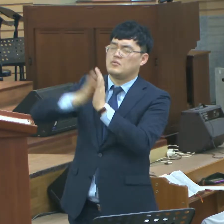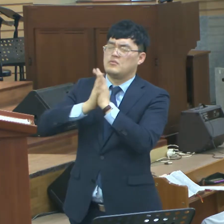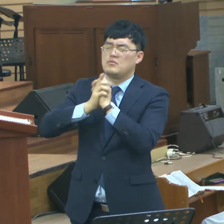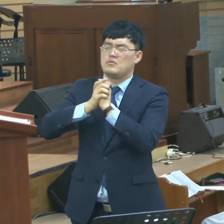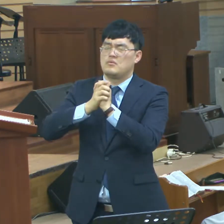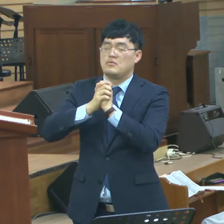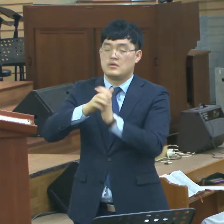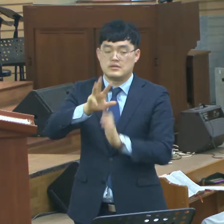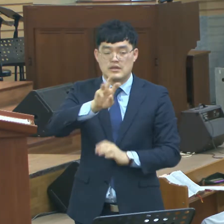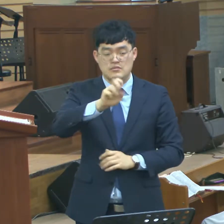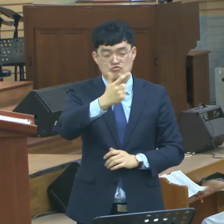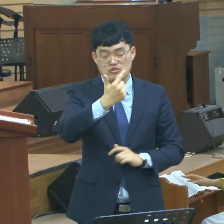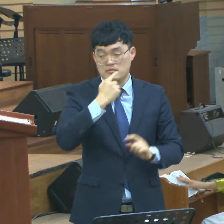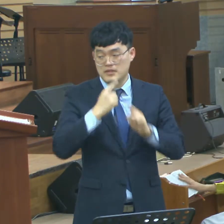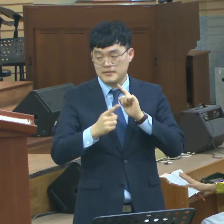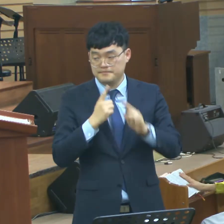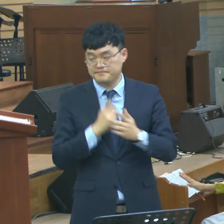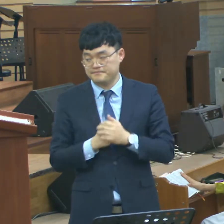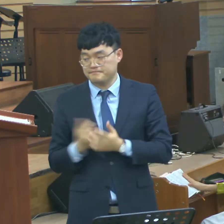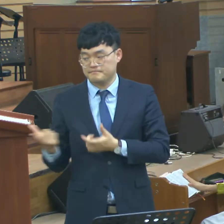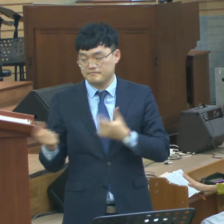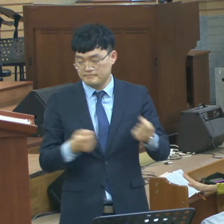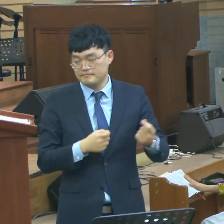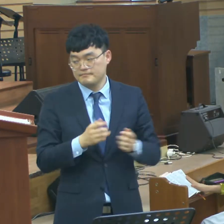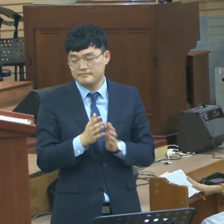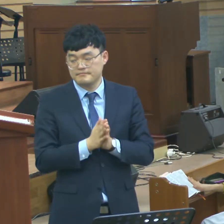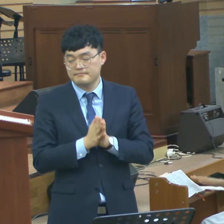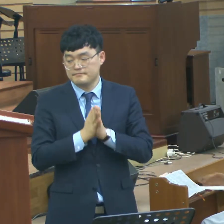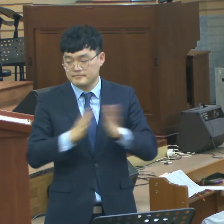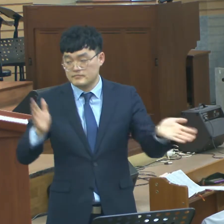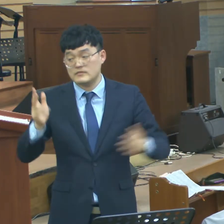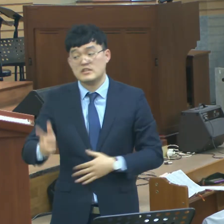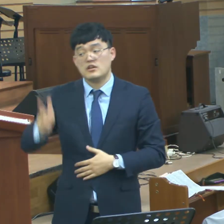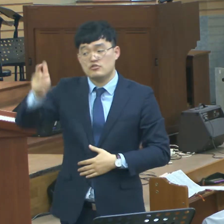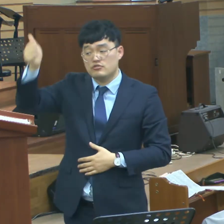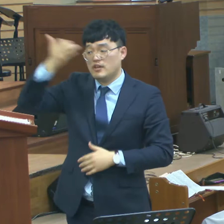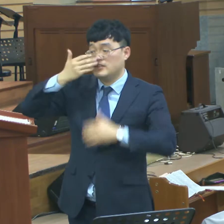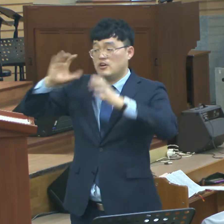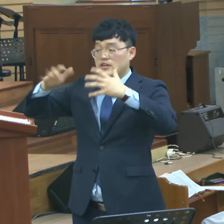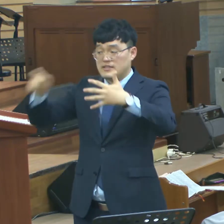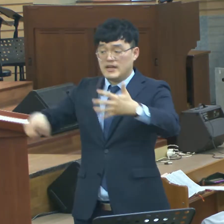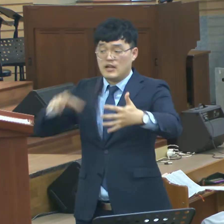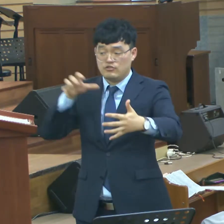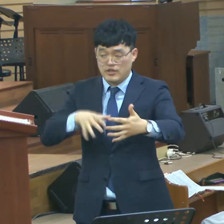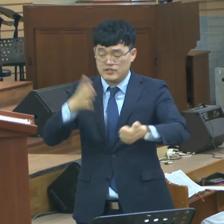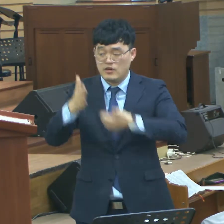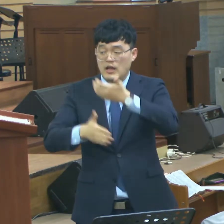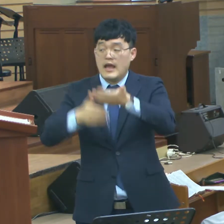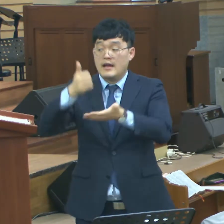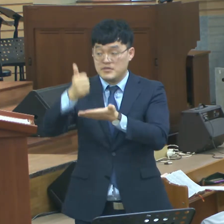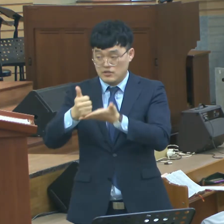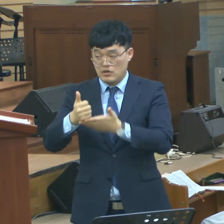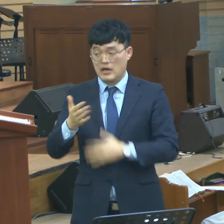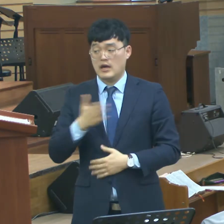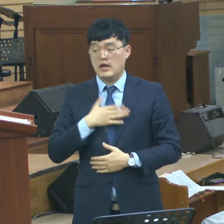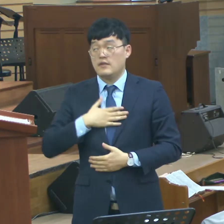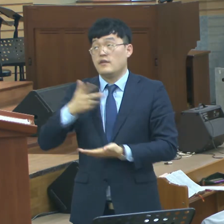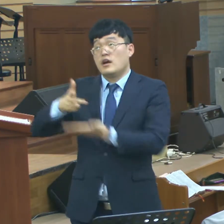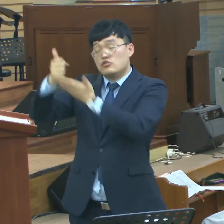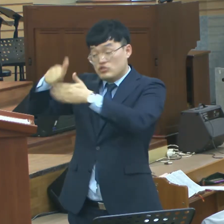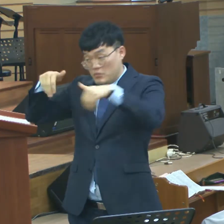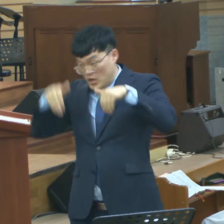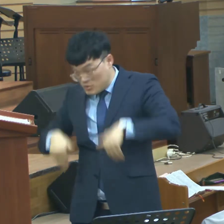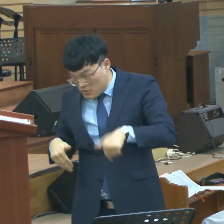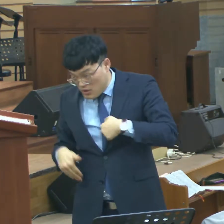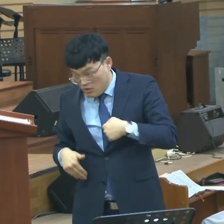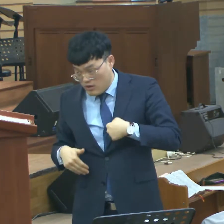기도합니다. 36절 말씀 앞에 보시고 기도문을 읽겠습니다. 시작. 주께서 이스라엘 중에 하나님이신 것과